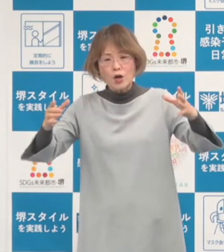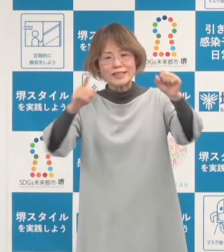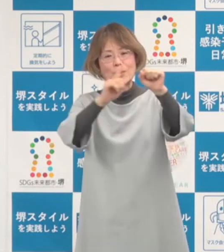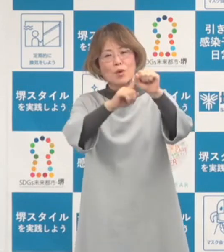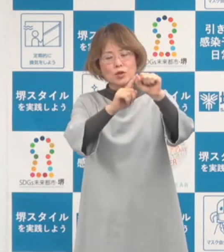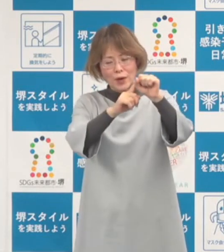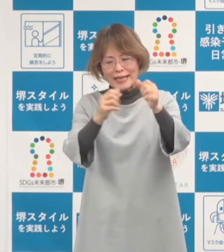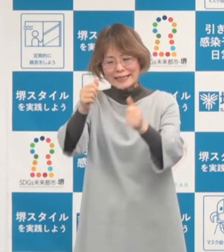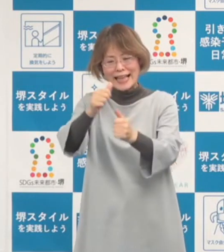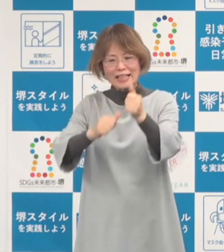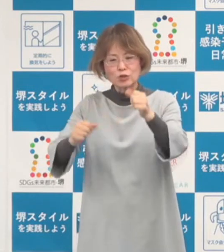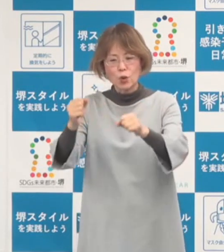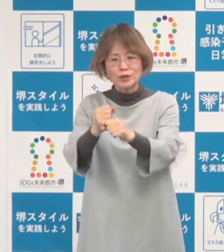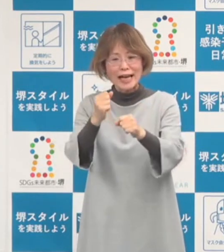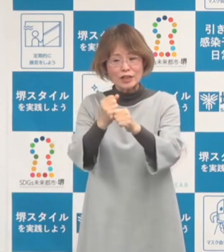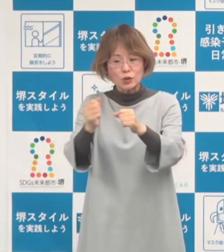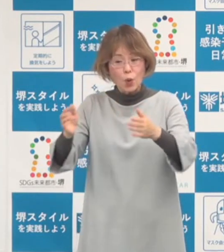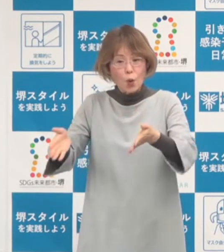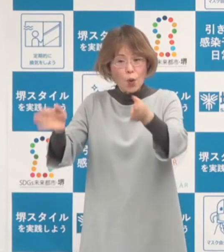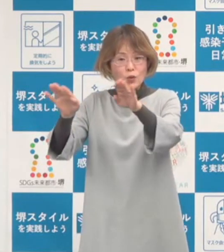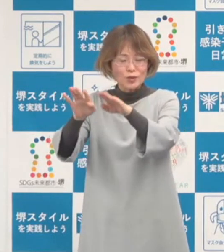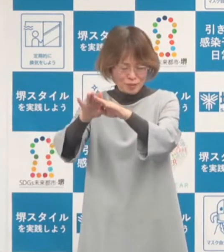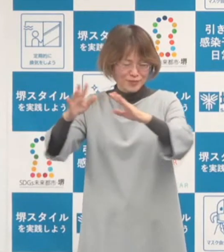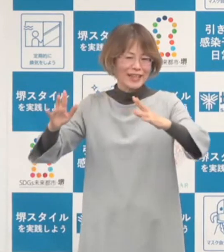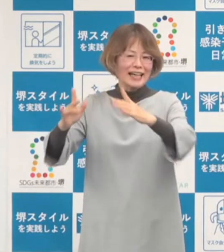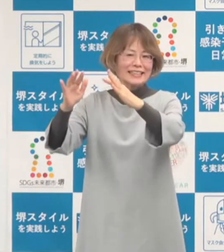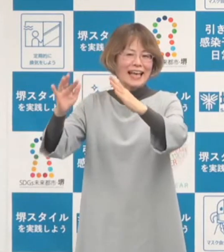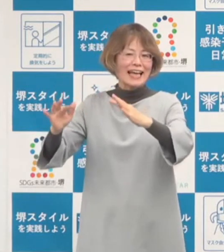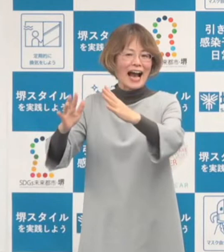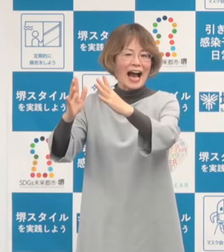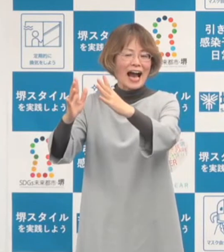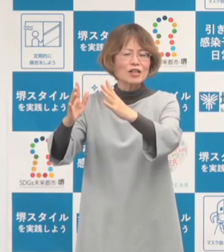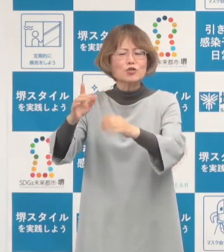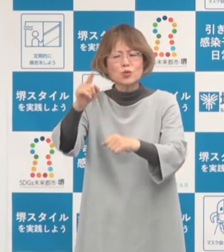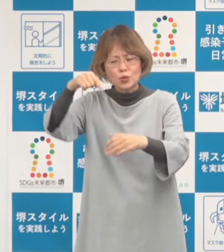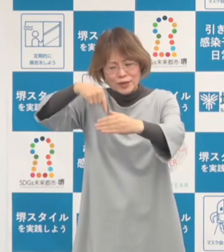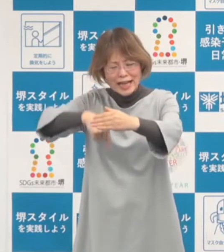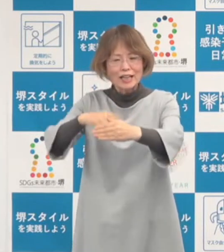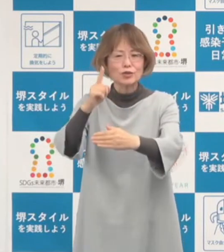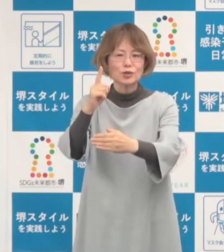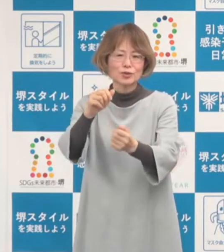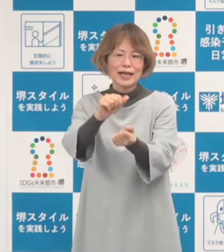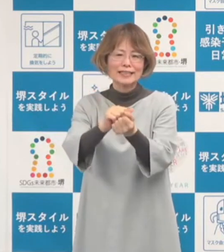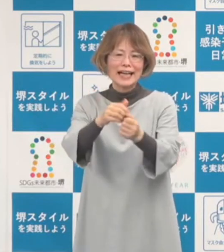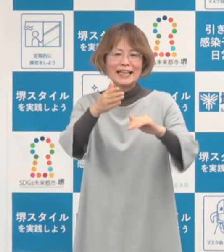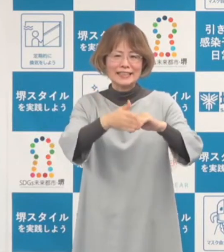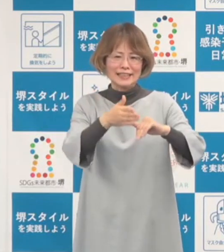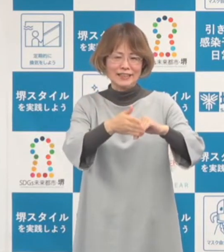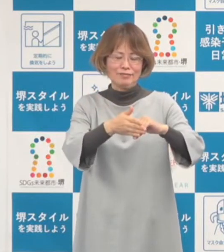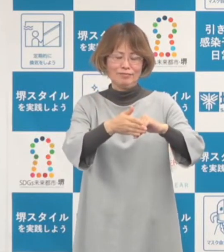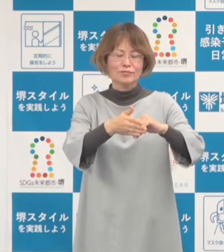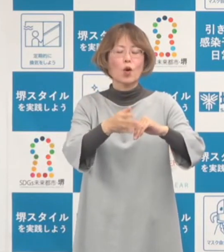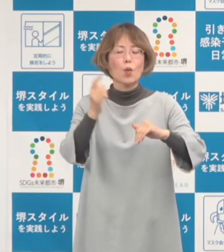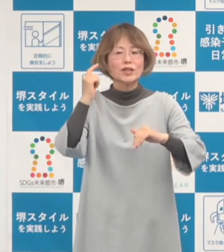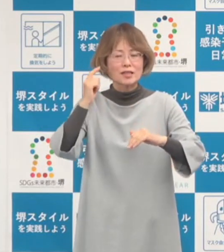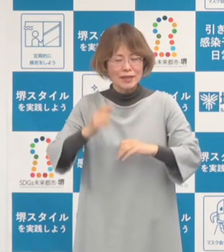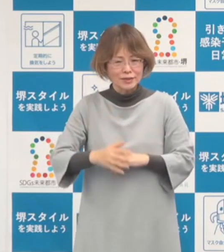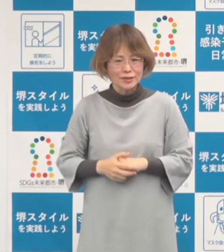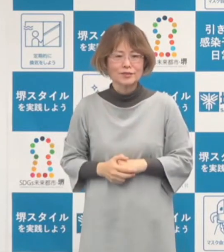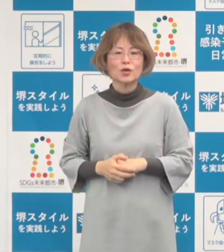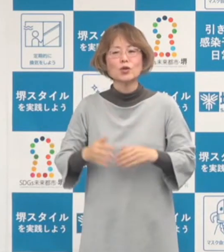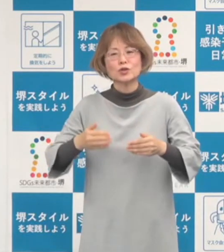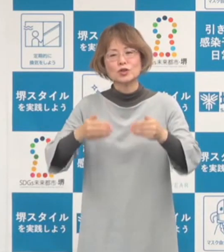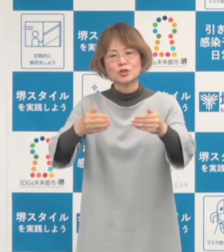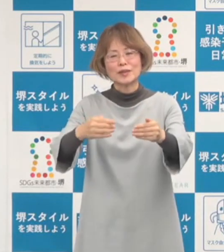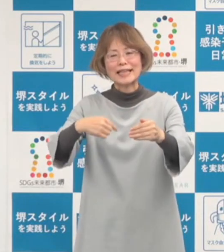の活性化、その中の一つの取り組みが堺キッチンということですので、その方向性をきっちりと見据えながら事業を進めていきたいと思